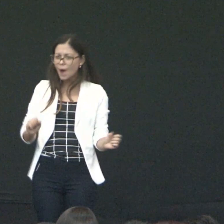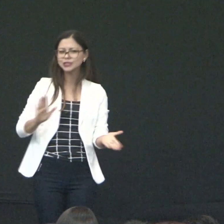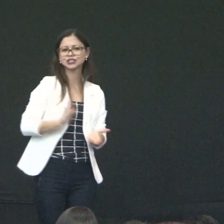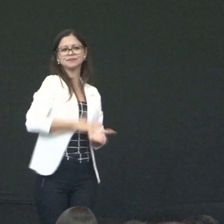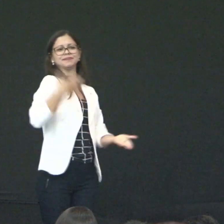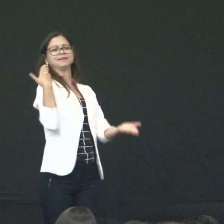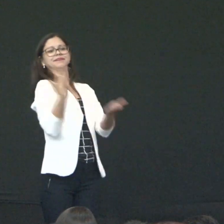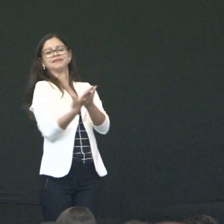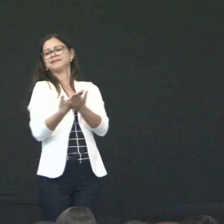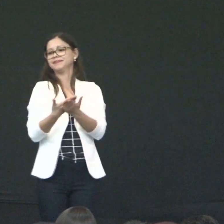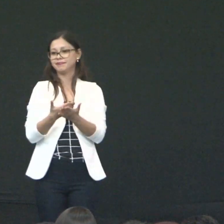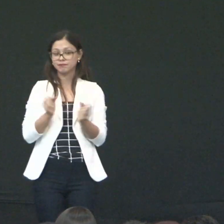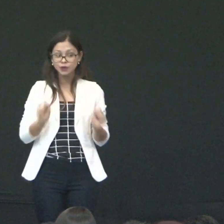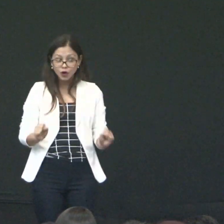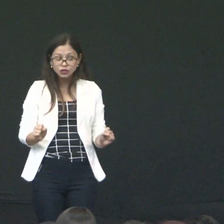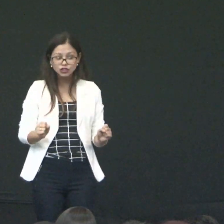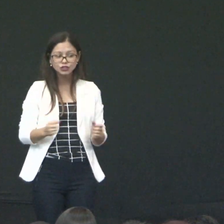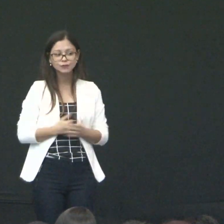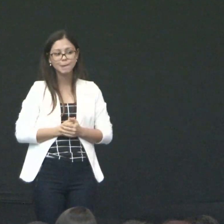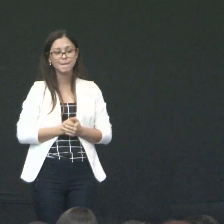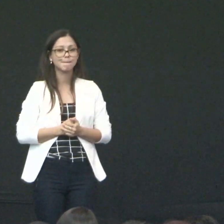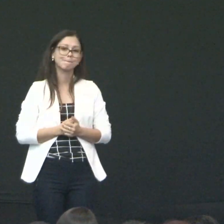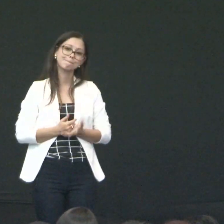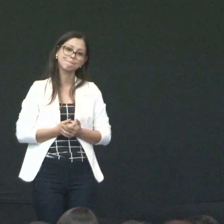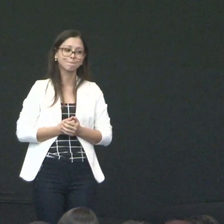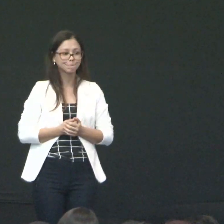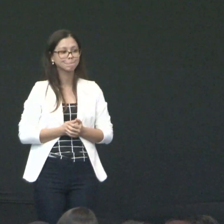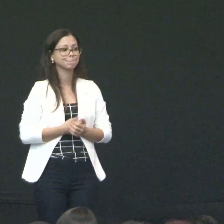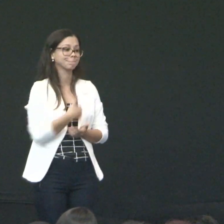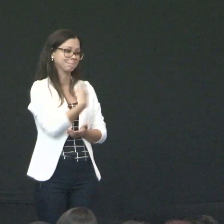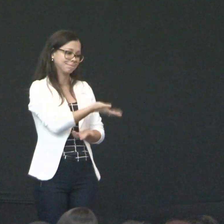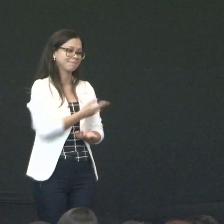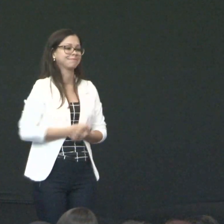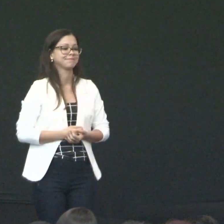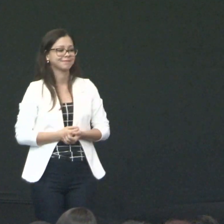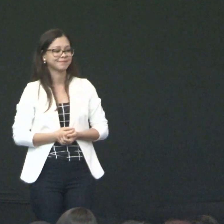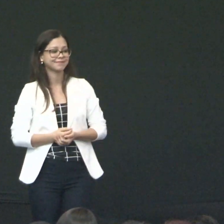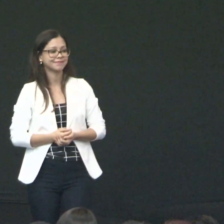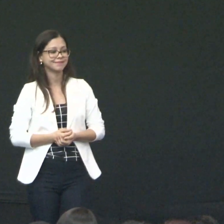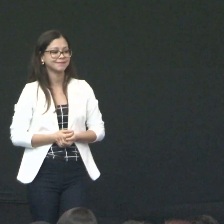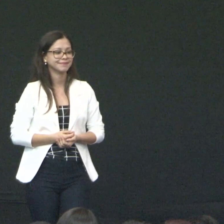Agora, só porque uma pessoa sabe sinais internacionais, ela se torna um intérprete?